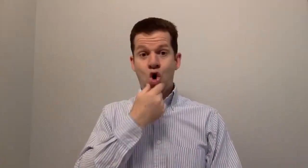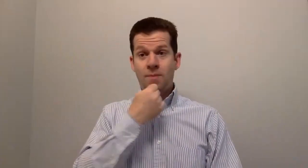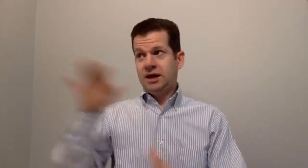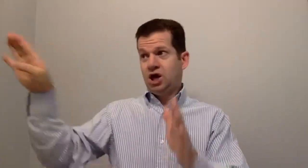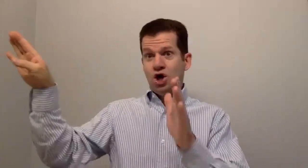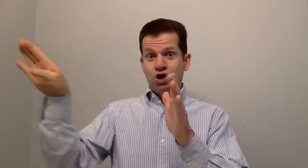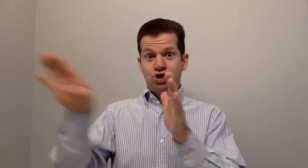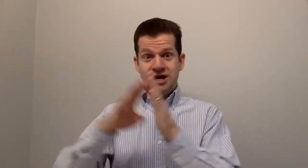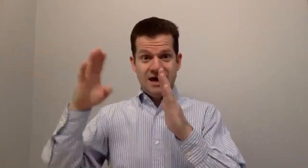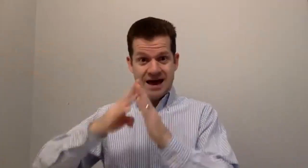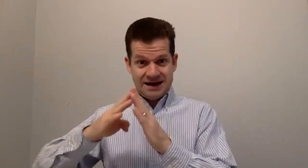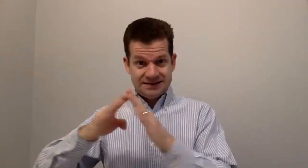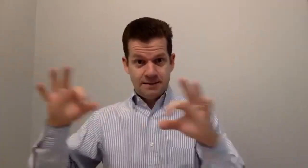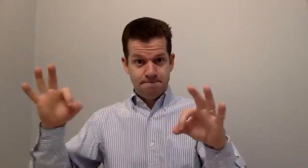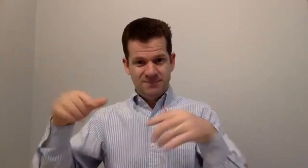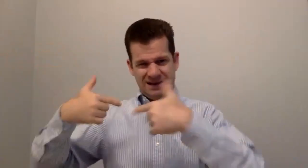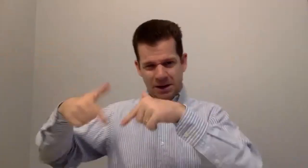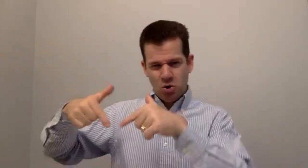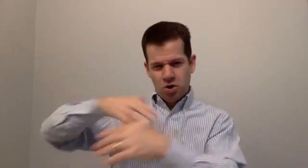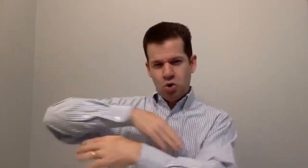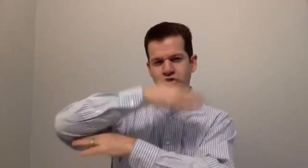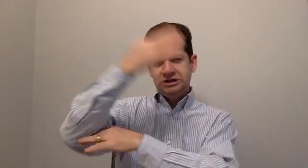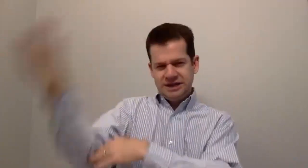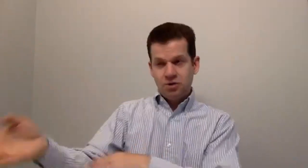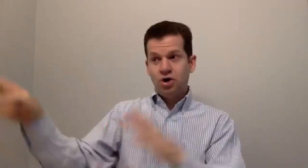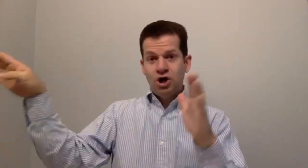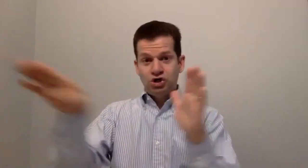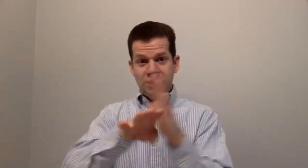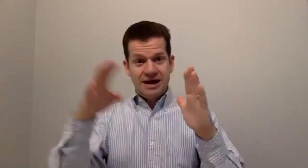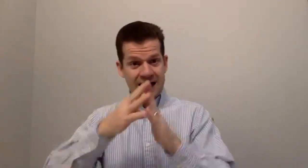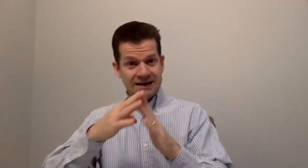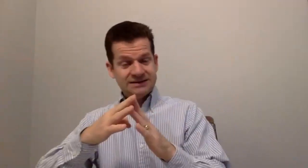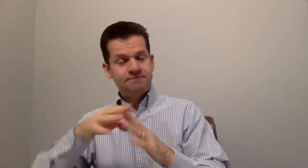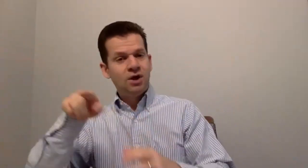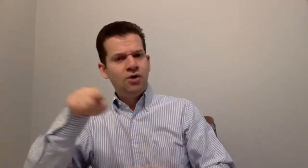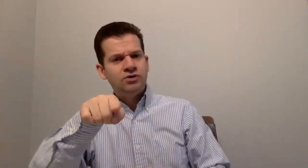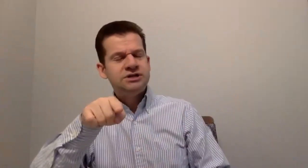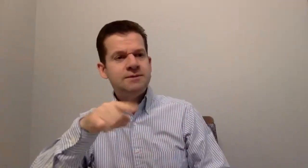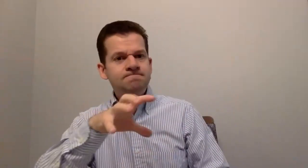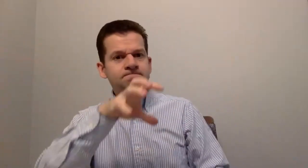homem, chega em casa, trabalhou o dia inteiro, chega em casa, você,